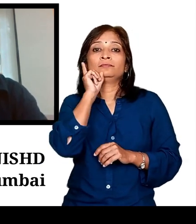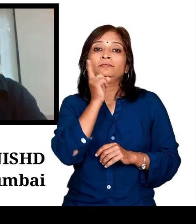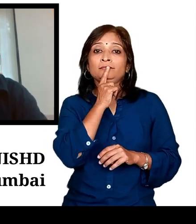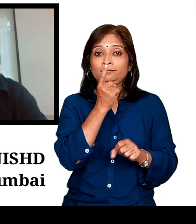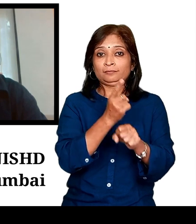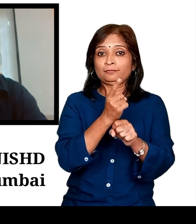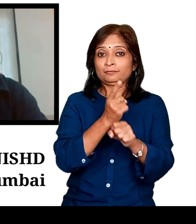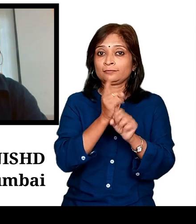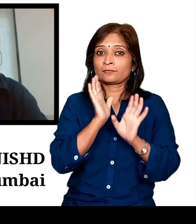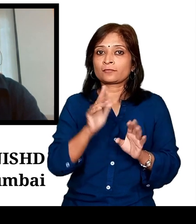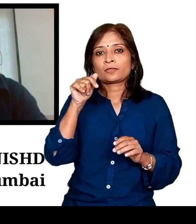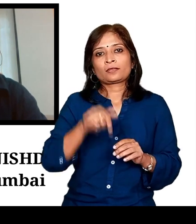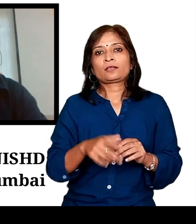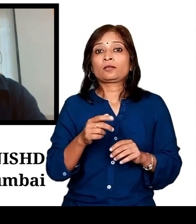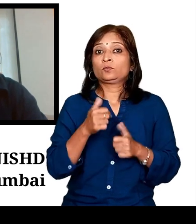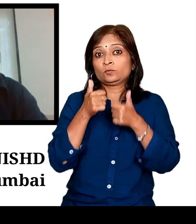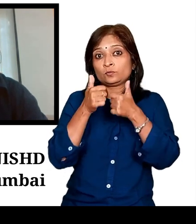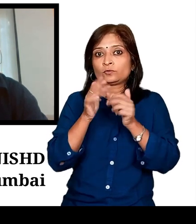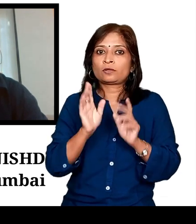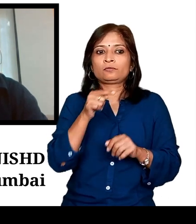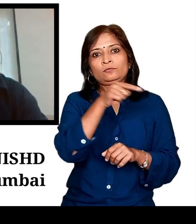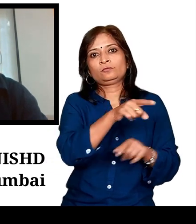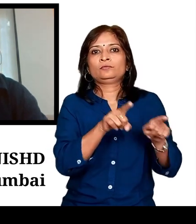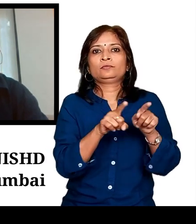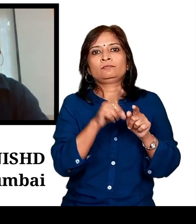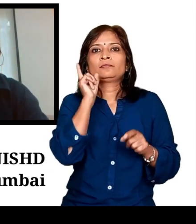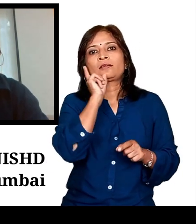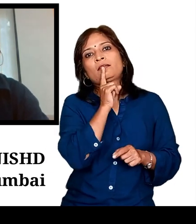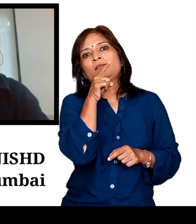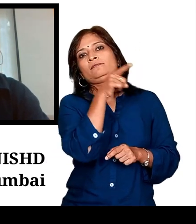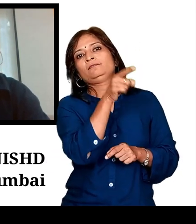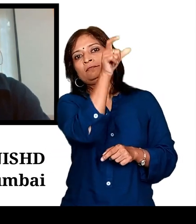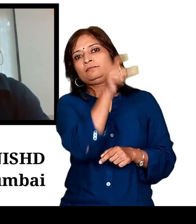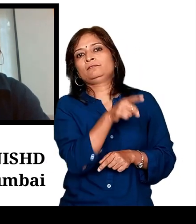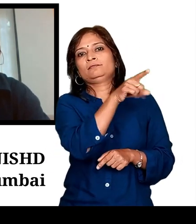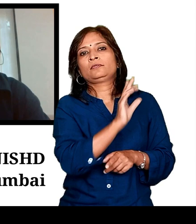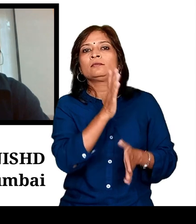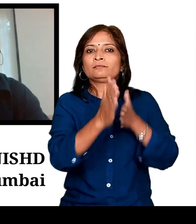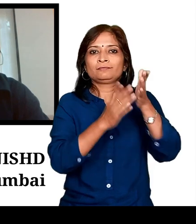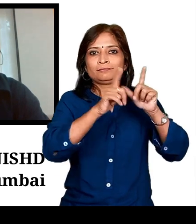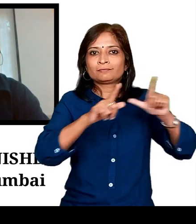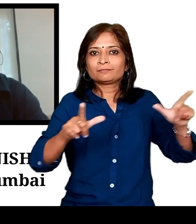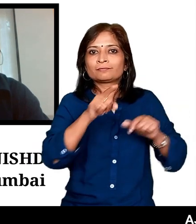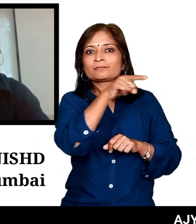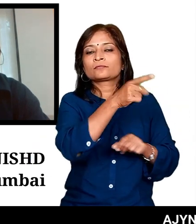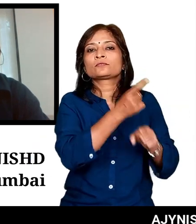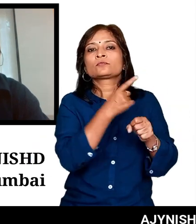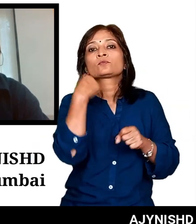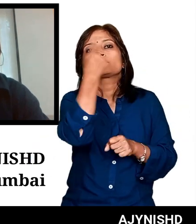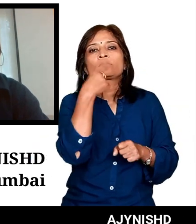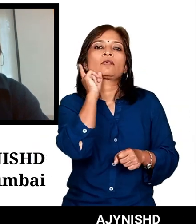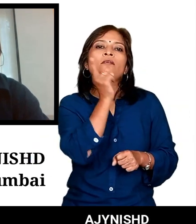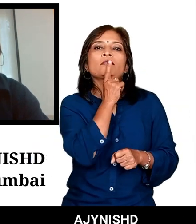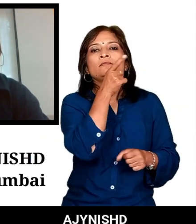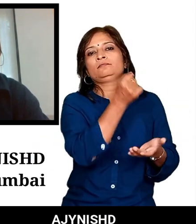टीचर, अच्छा डेफ टीचर डेफ ही बन सकता है. जी. मतलब जो साइन लैंग्वेज टीचर होता है वो डेफ ही